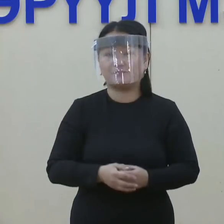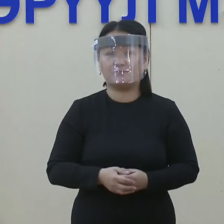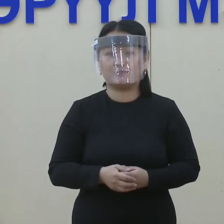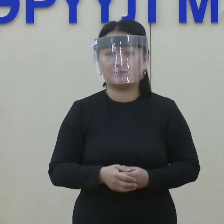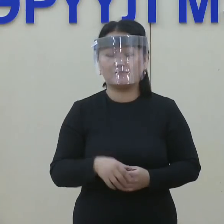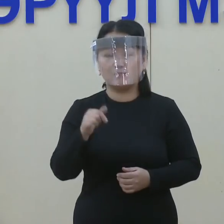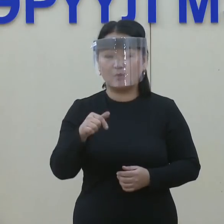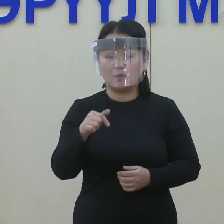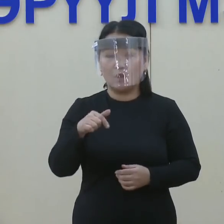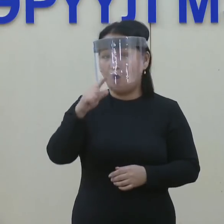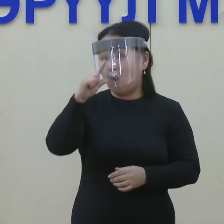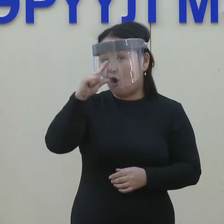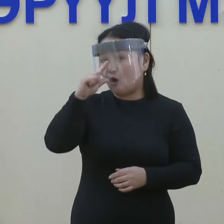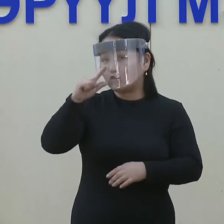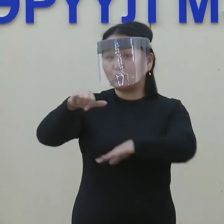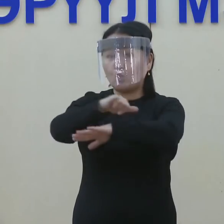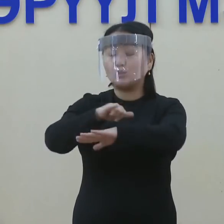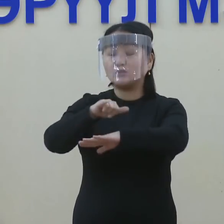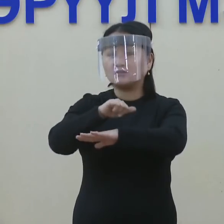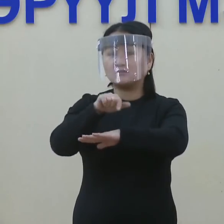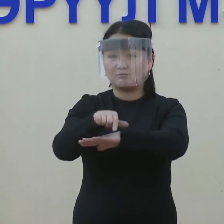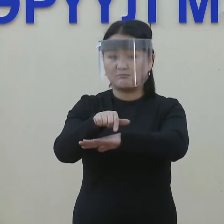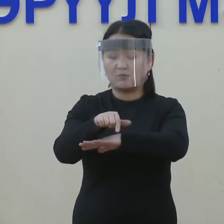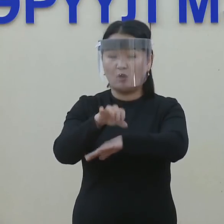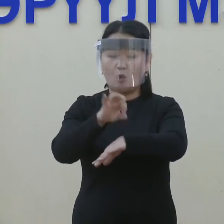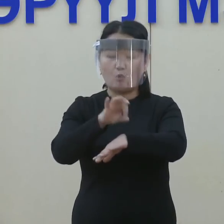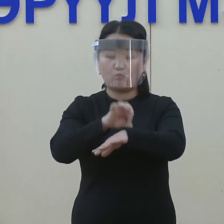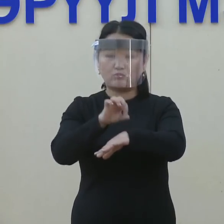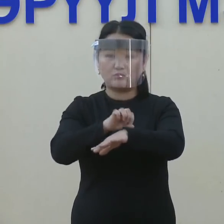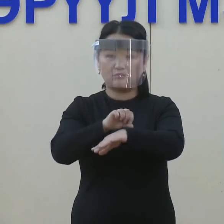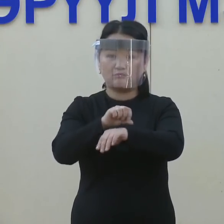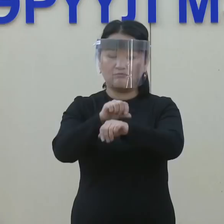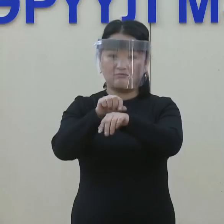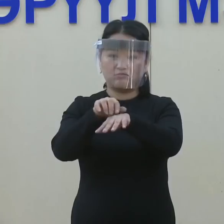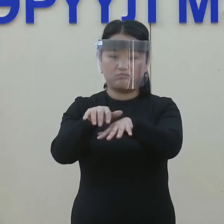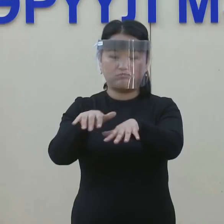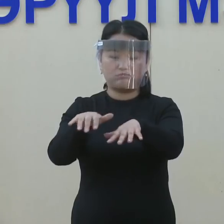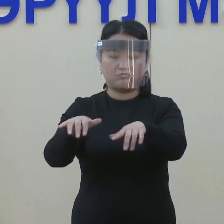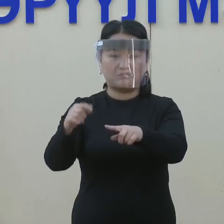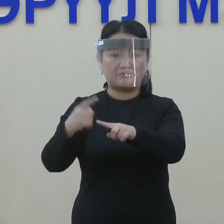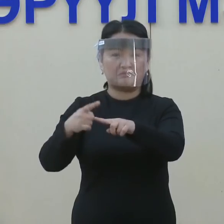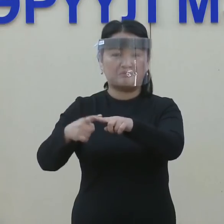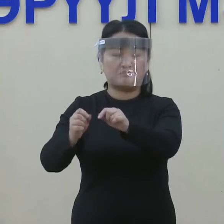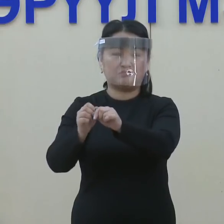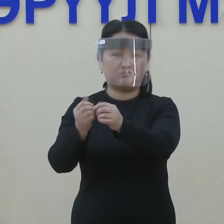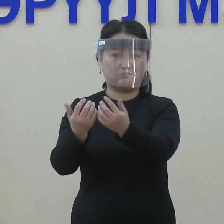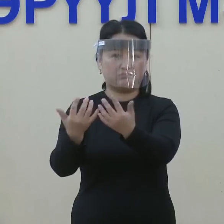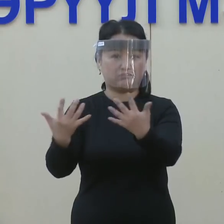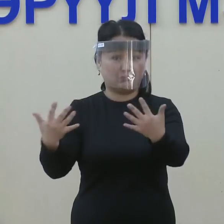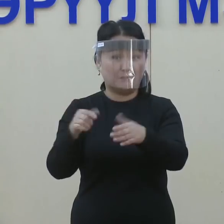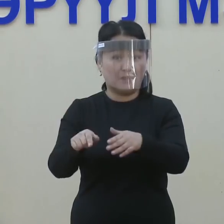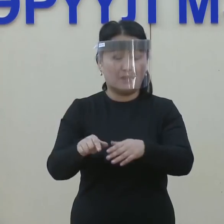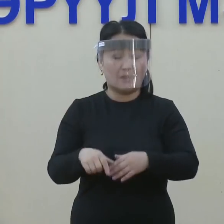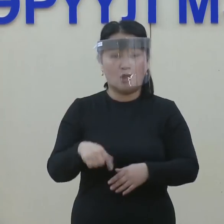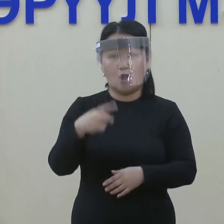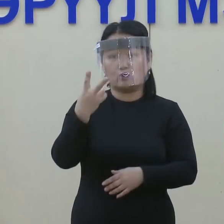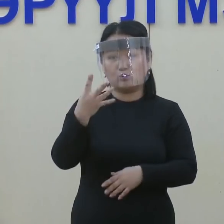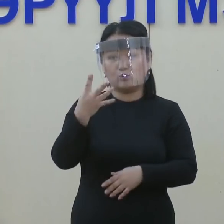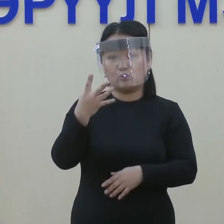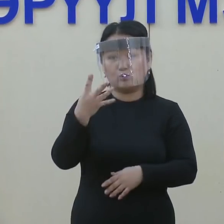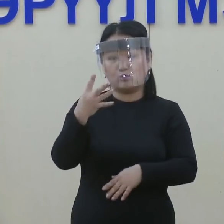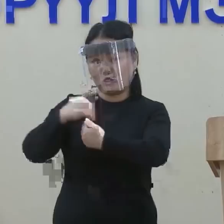байгаа. Манай хойд хөрш Оросын холбооны улсад бол өвчл тархалт нэгэн ирчтэй байна. За ялангуяа сүүлийн 24